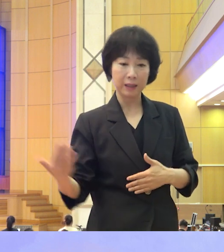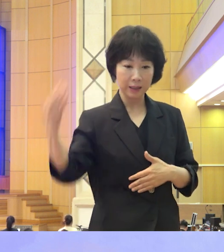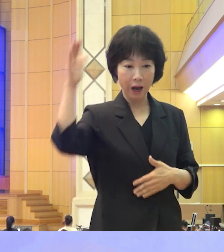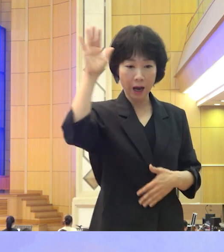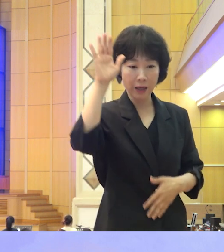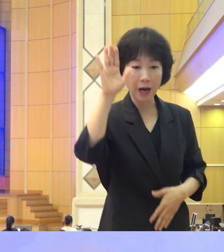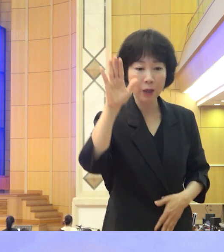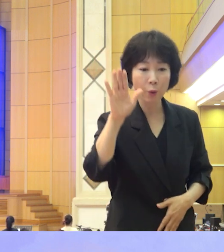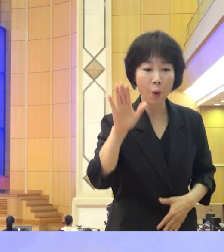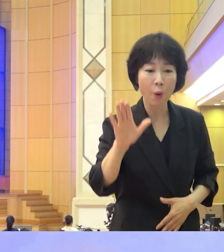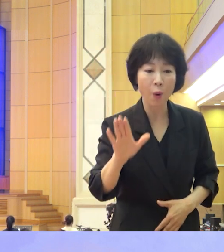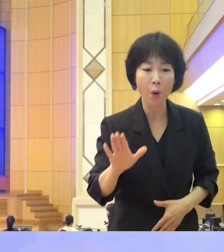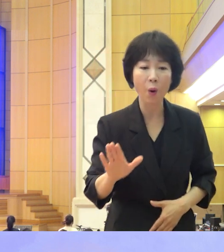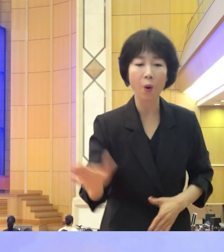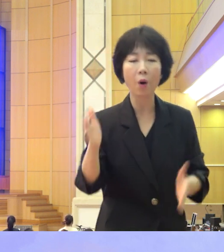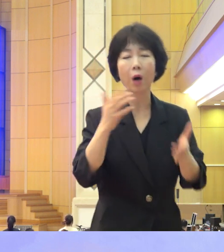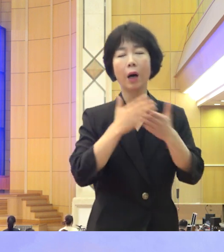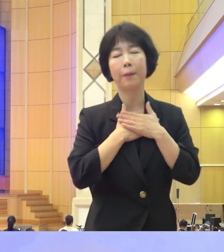보이지